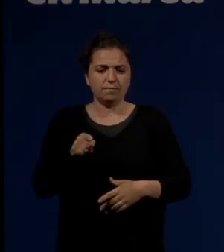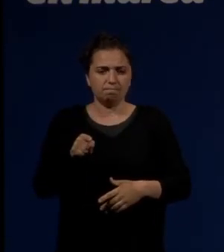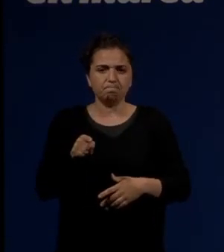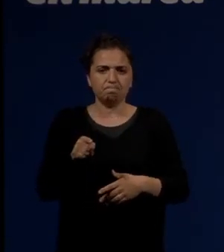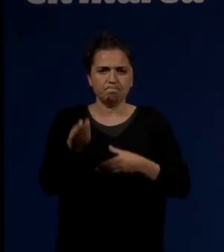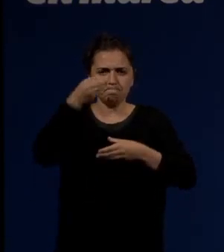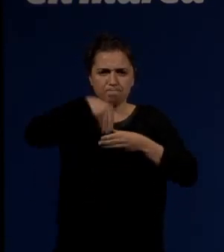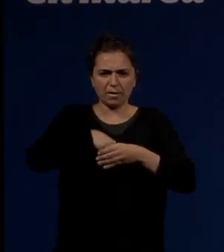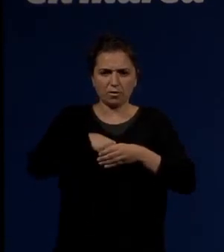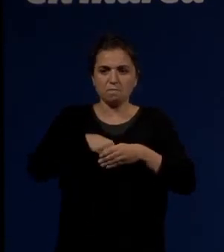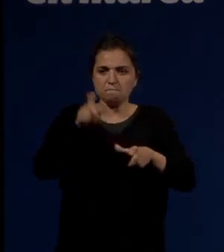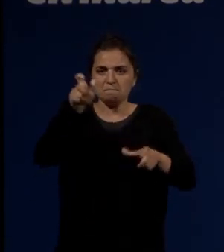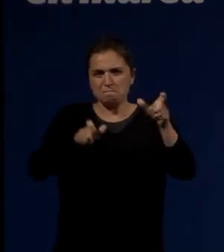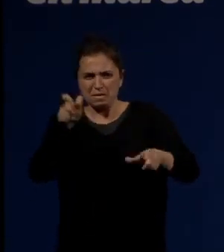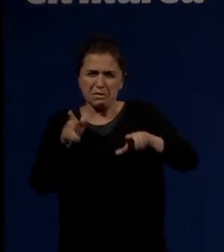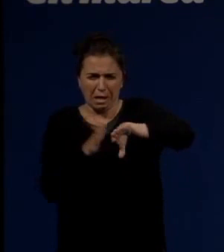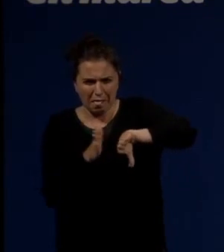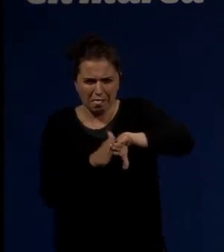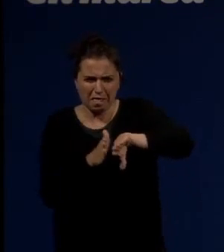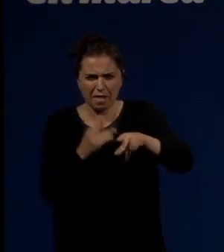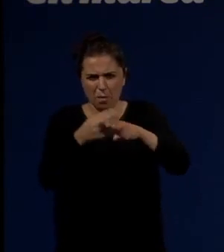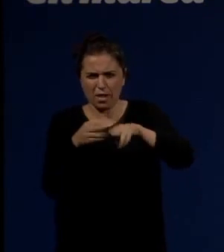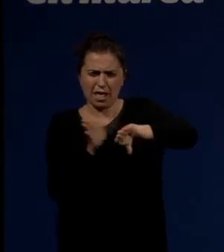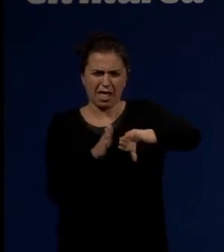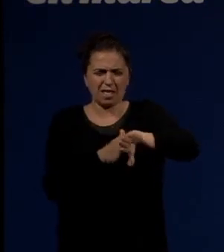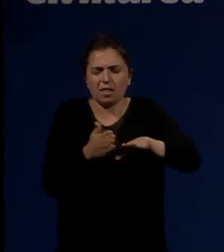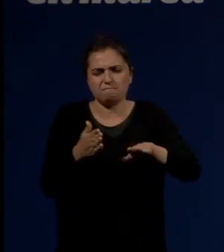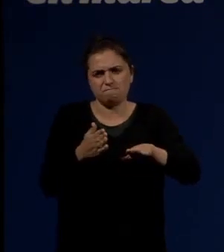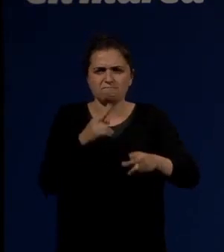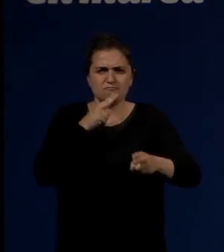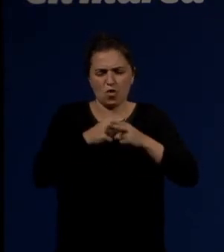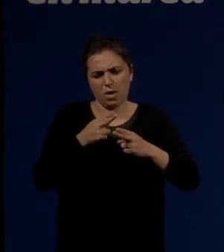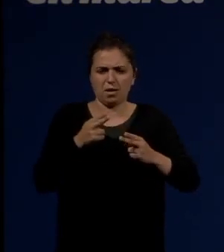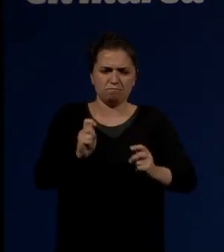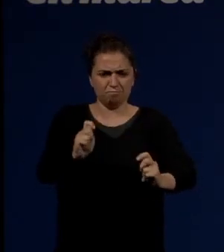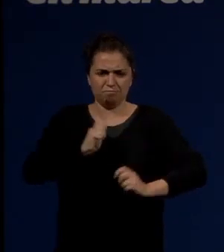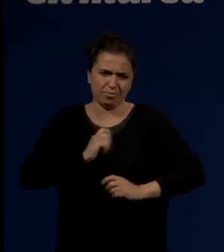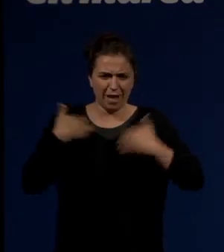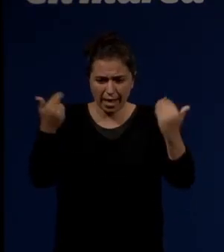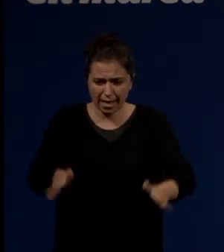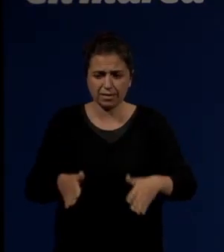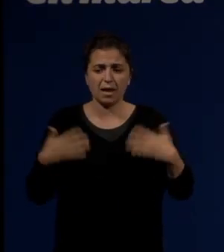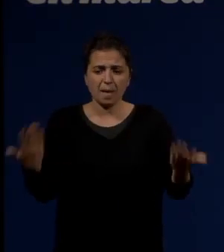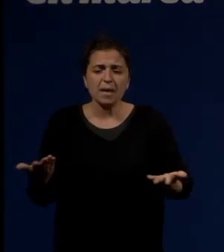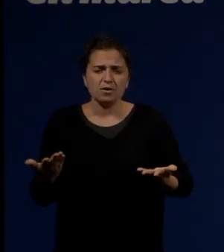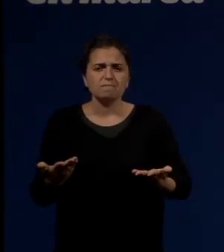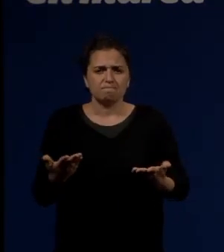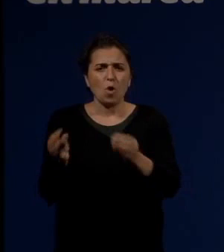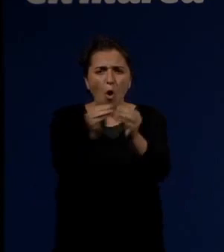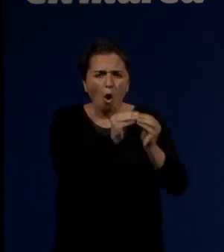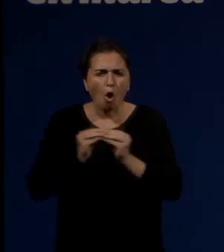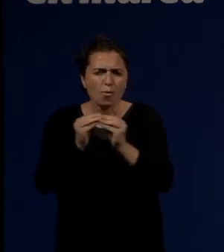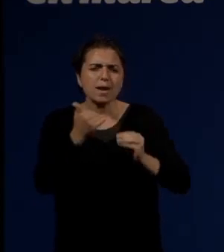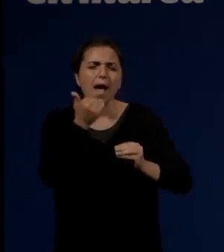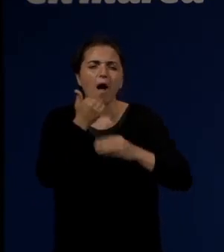dar a xente de izquierdas, porque somos así, máis libres pensadores, bohemios, chamádenos se queredes. Pero temos un común, e ese común